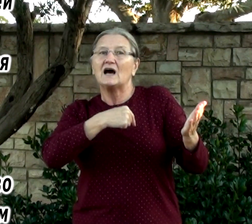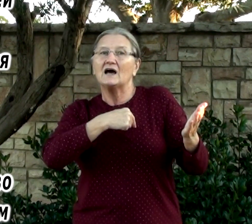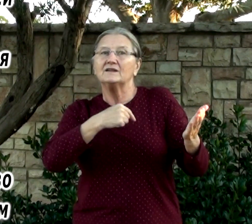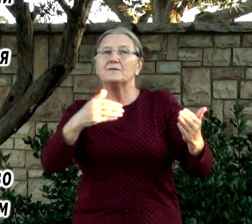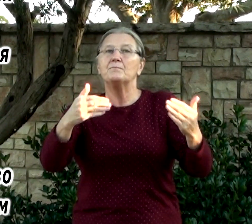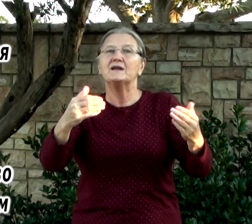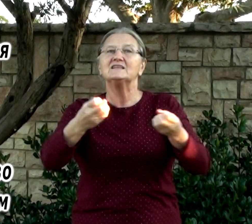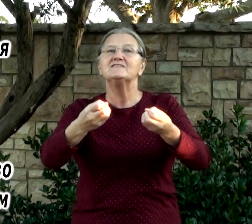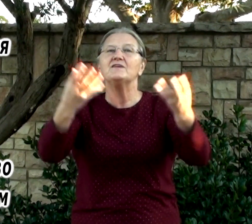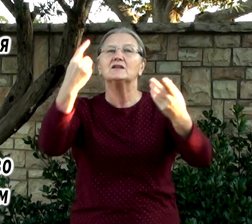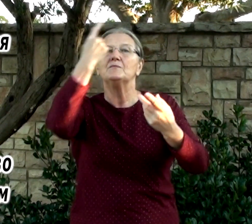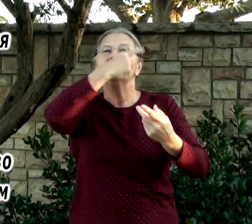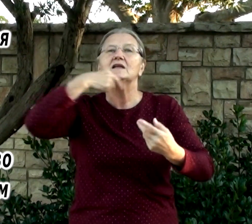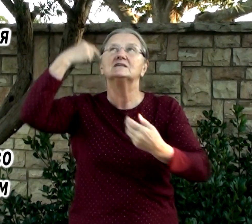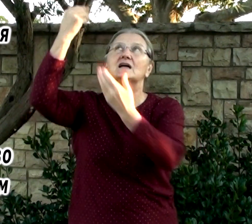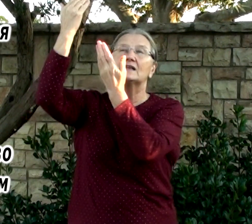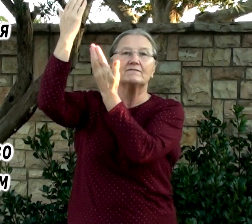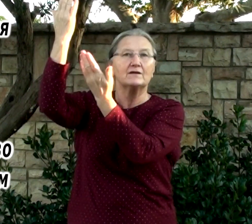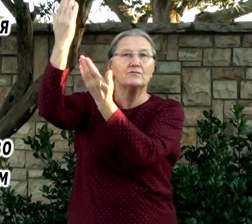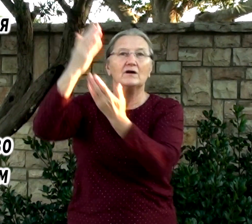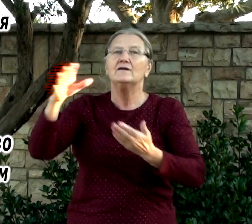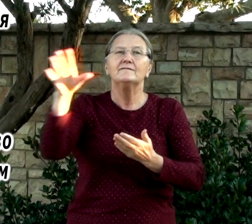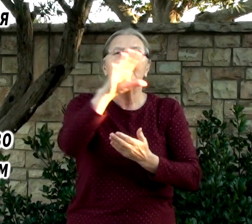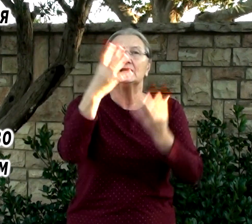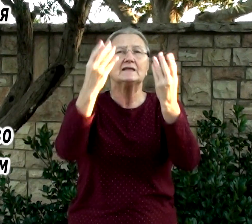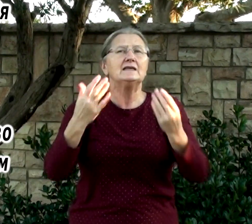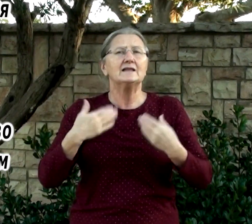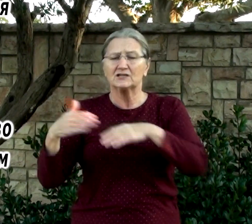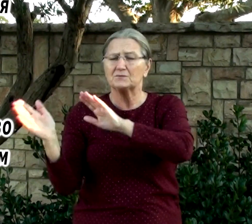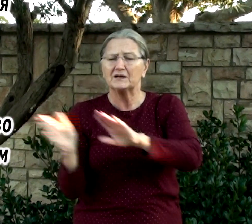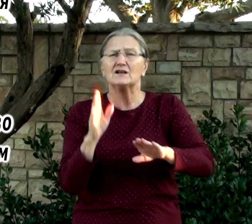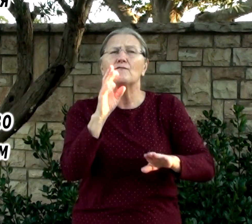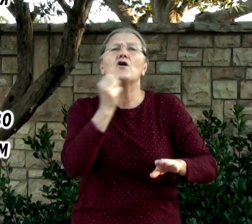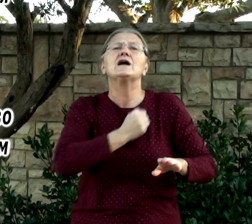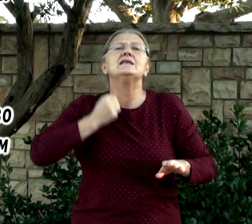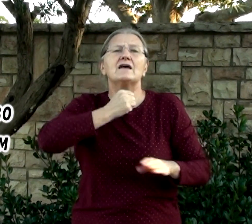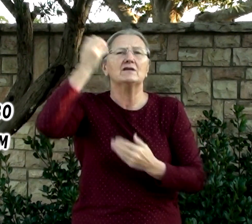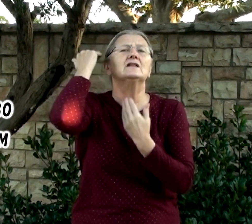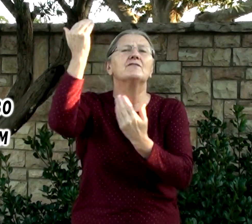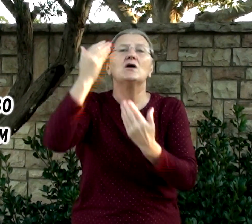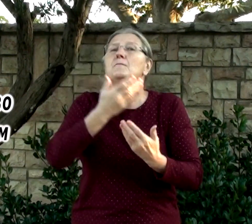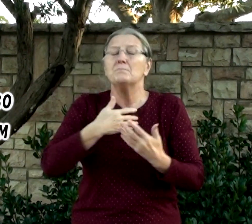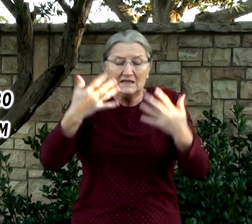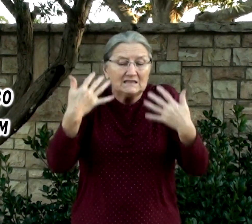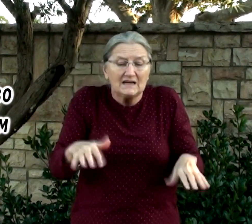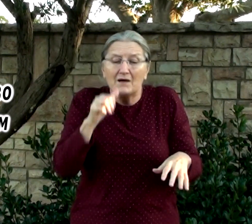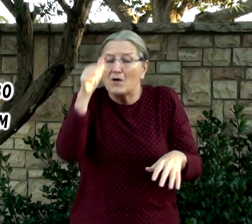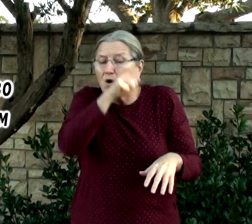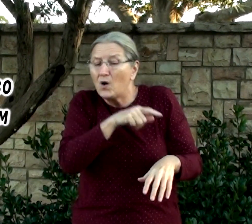пред светом лица Твоего. Все дни наши прошли во гневе Твоем, мы теряем лета